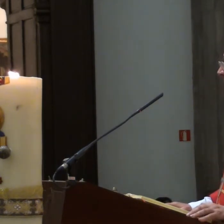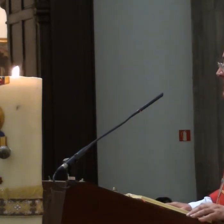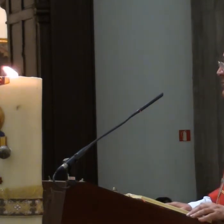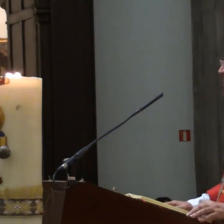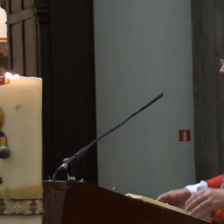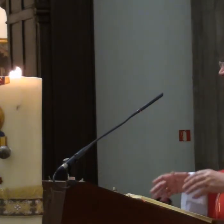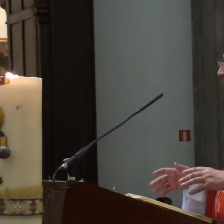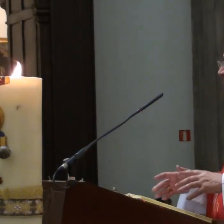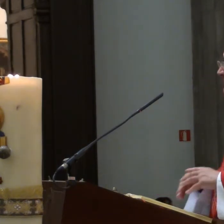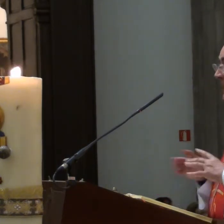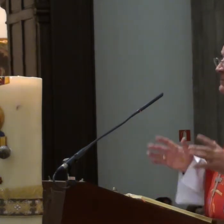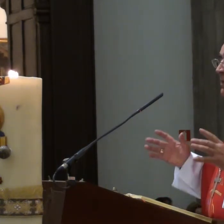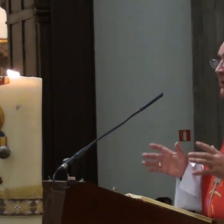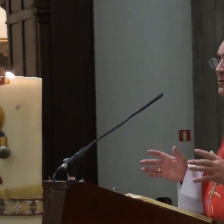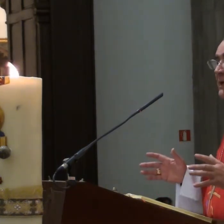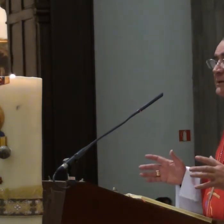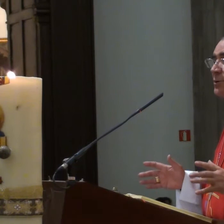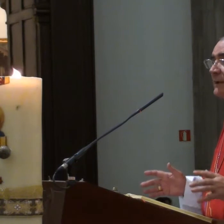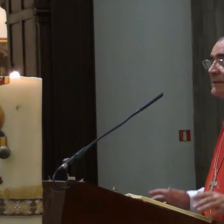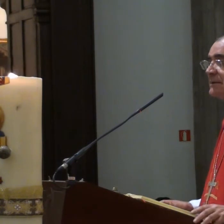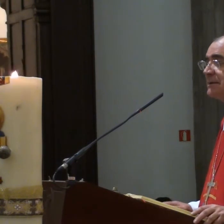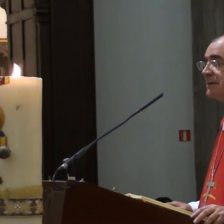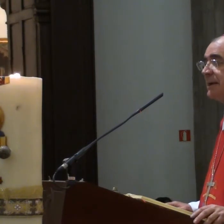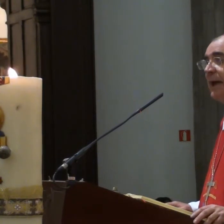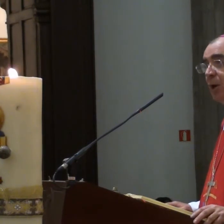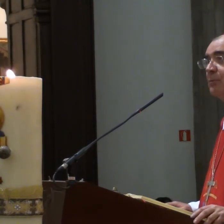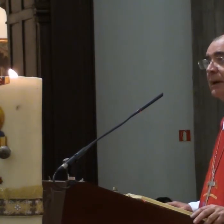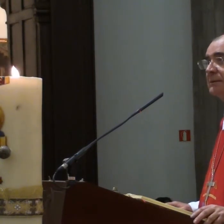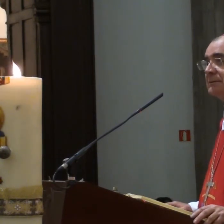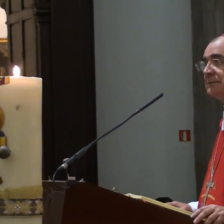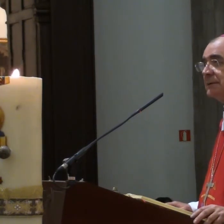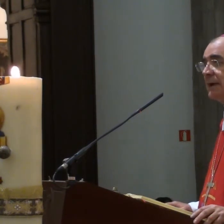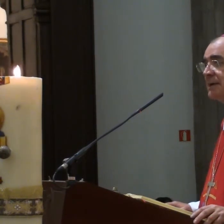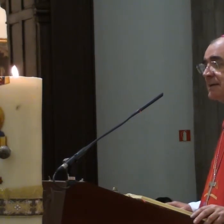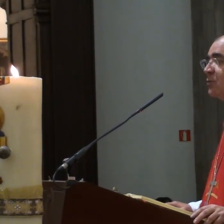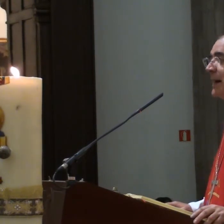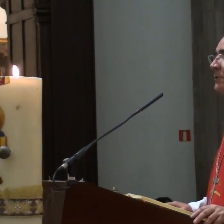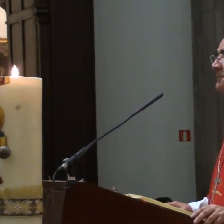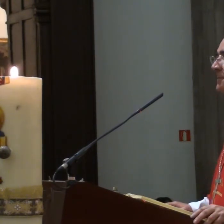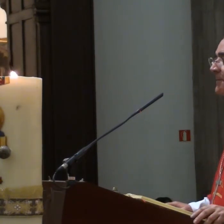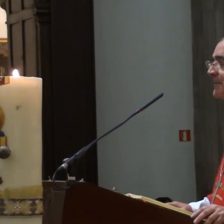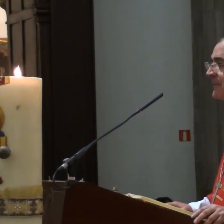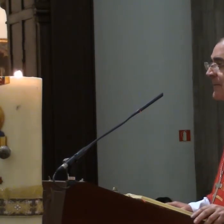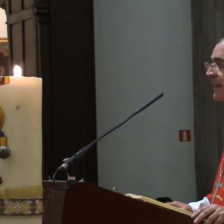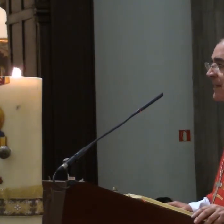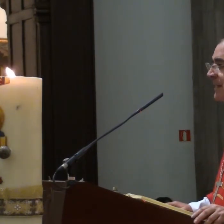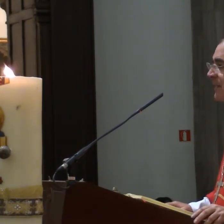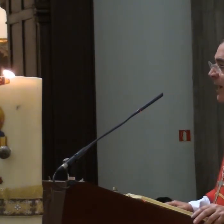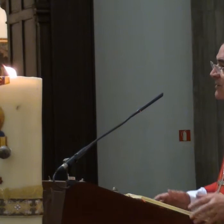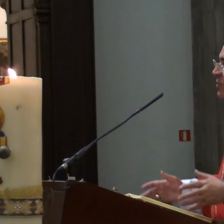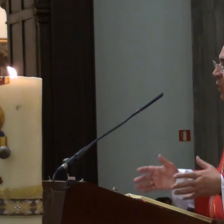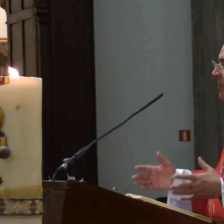ha hecho la obra más precioso de todas el hombre el ser humano